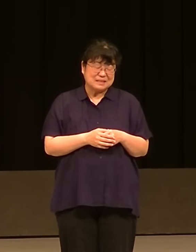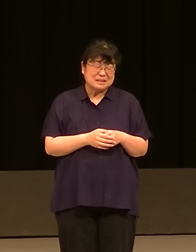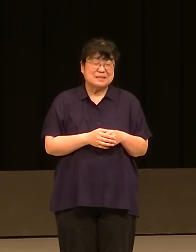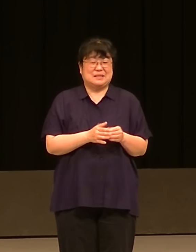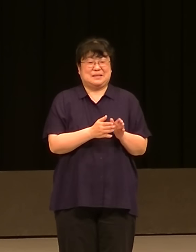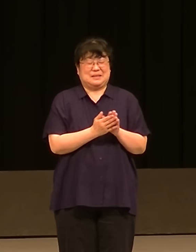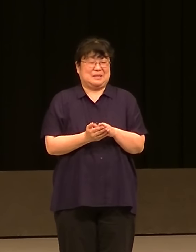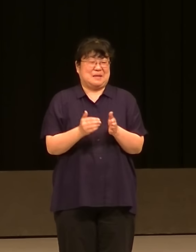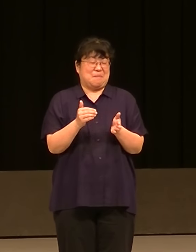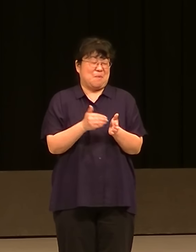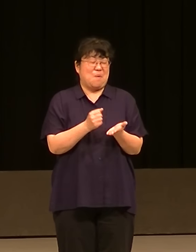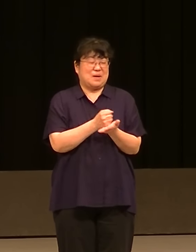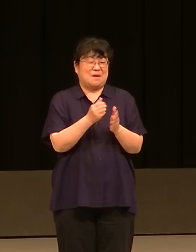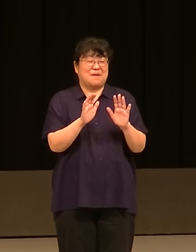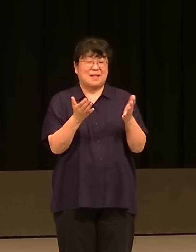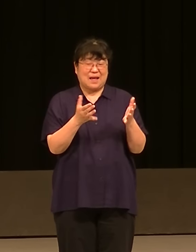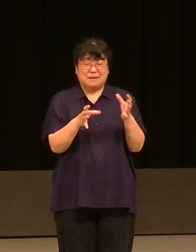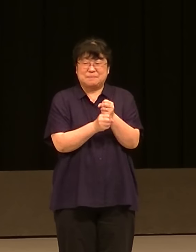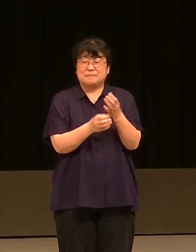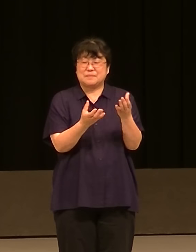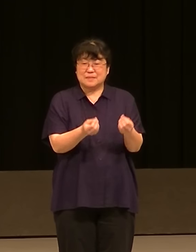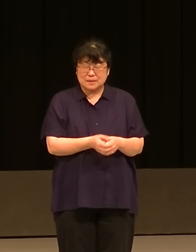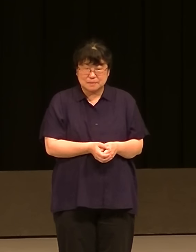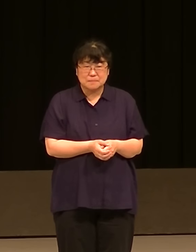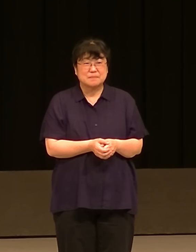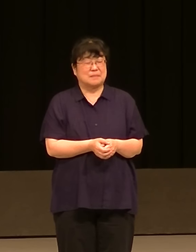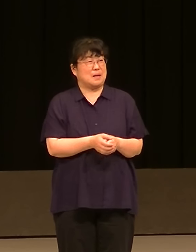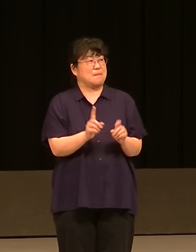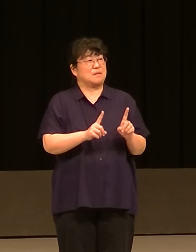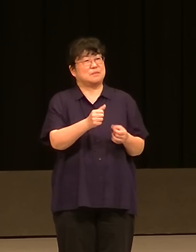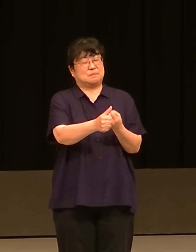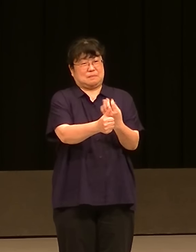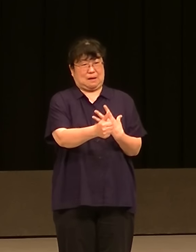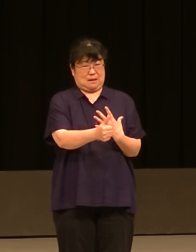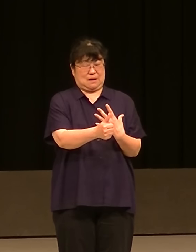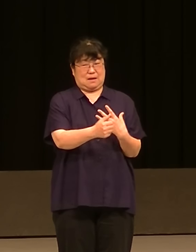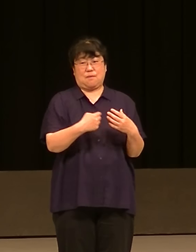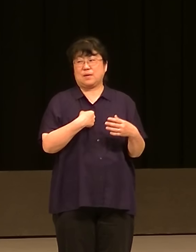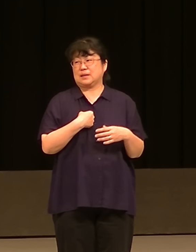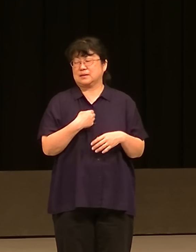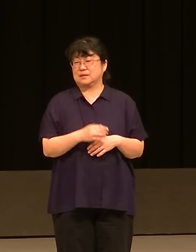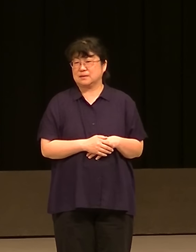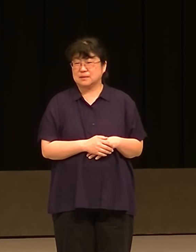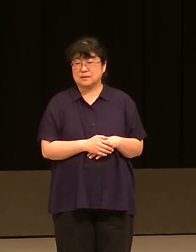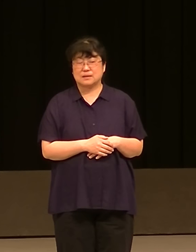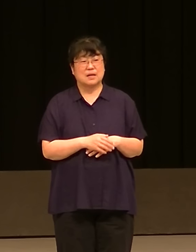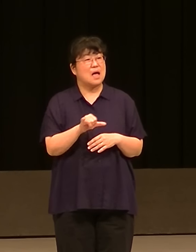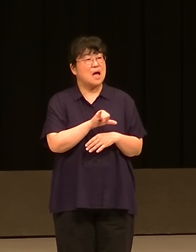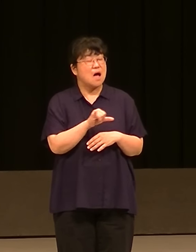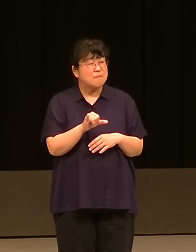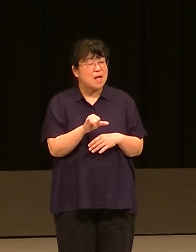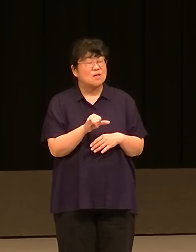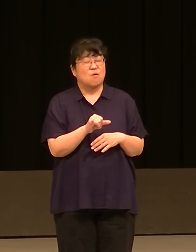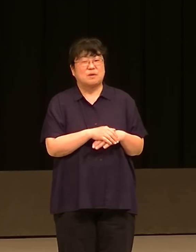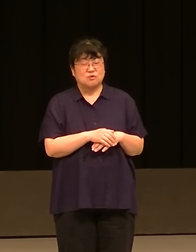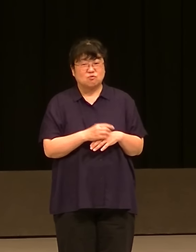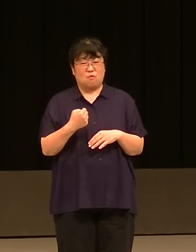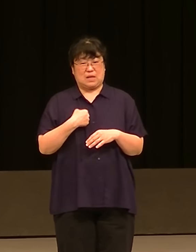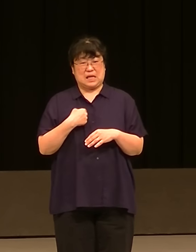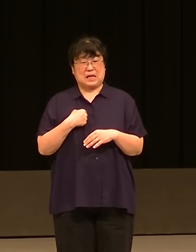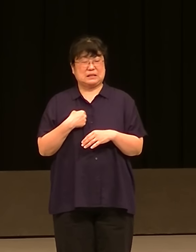訪れることがありませんでしたが、まあ、彼曰くですね、私の、まあ、アベノミクスと、私